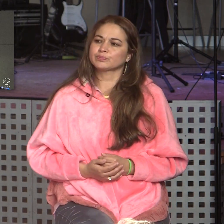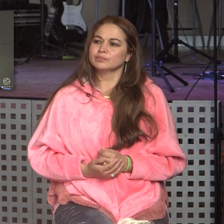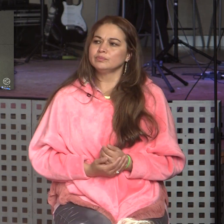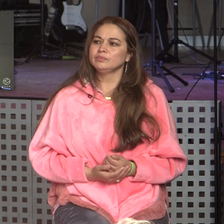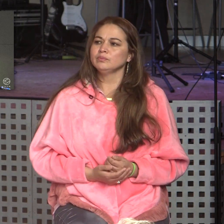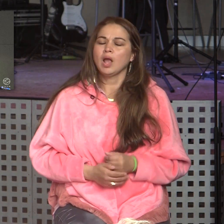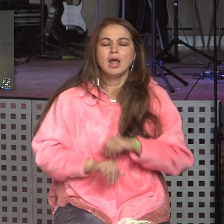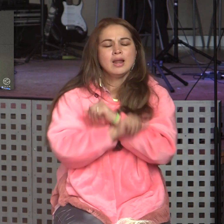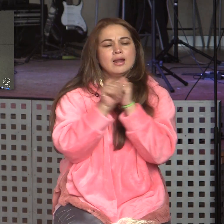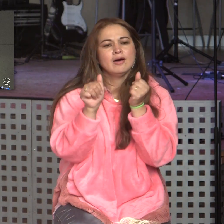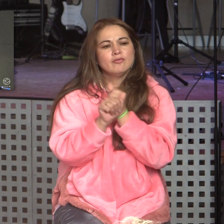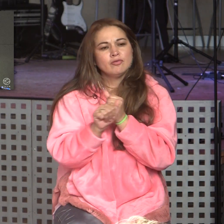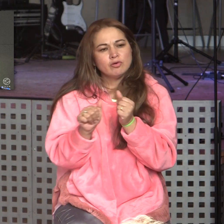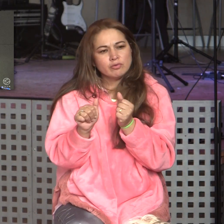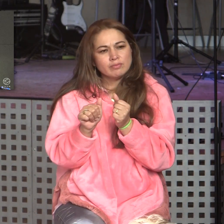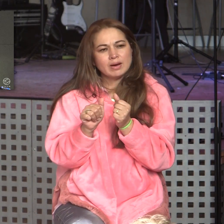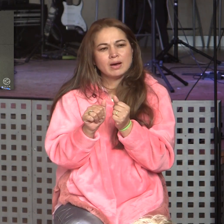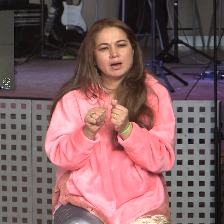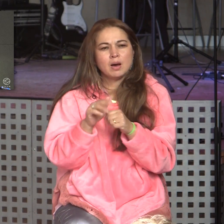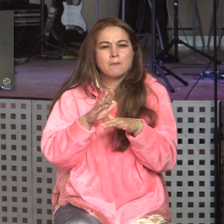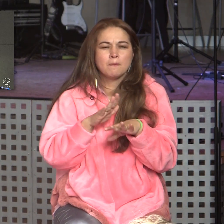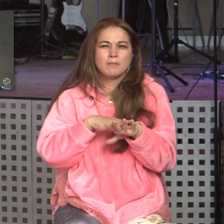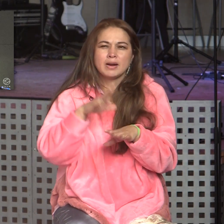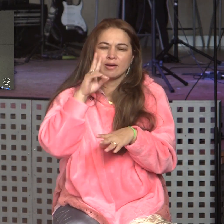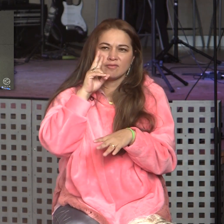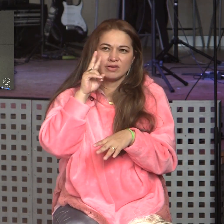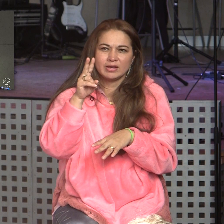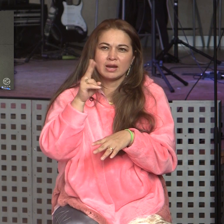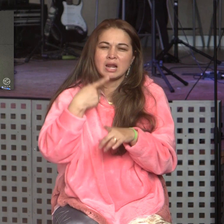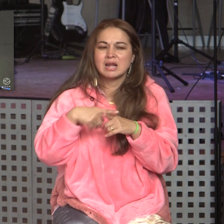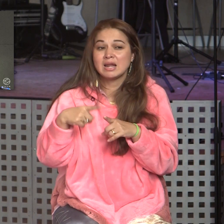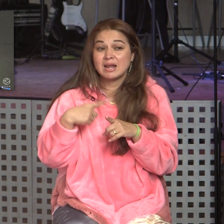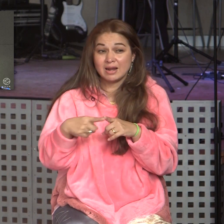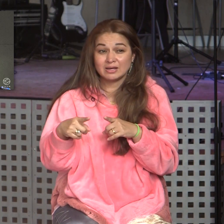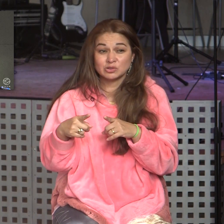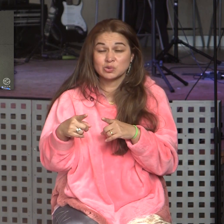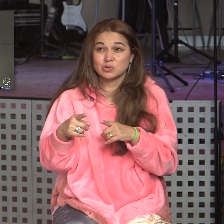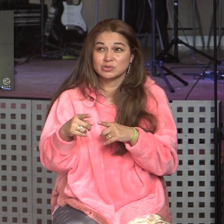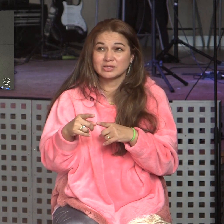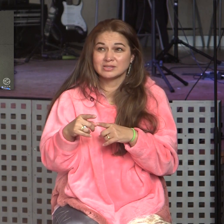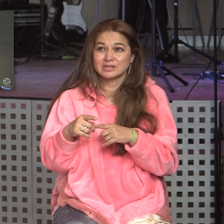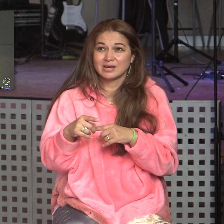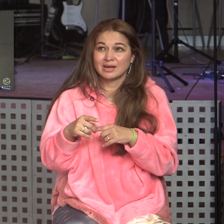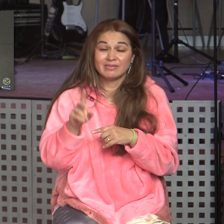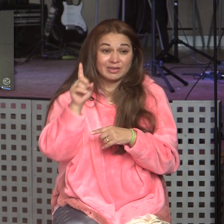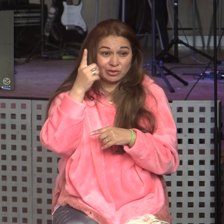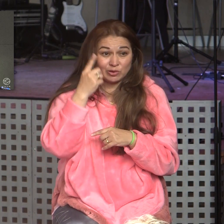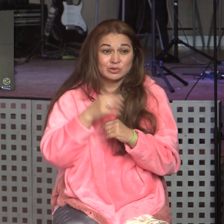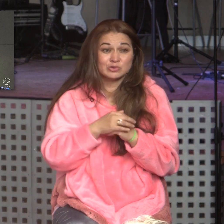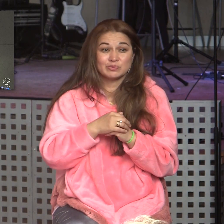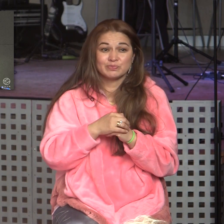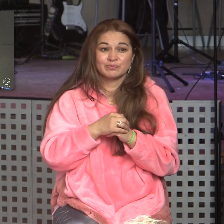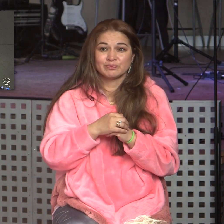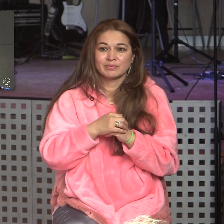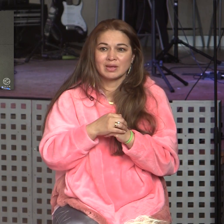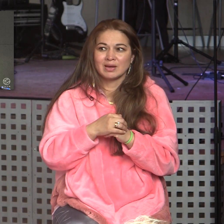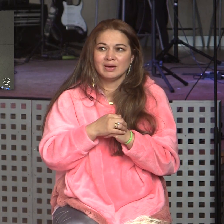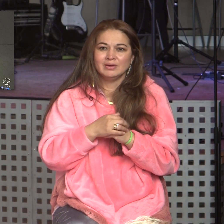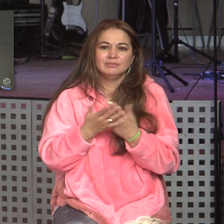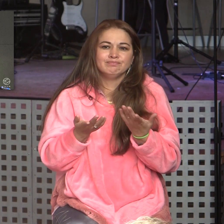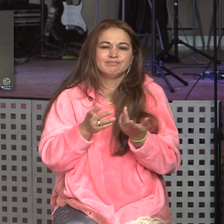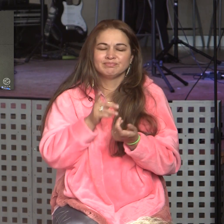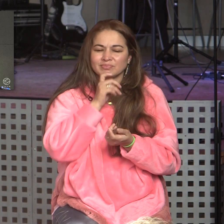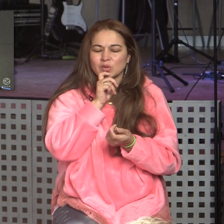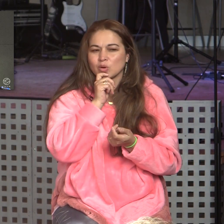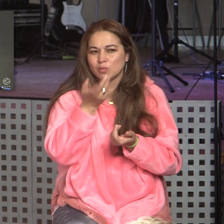lo invisible de Dios tiene mucho que ver con ver la bondad de Dios, la misericordia de Dios, la